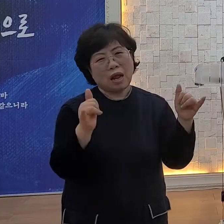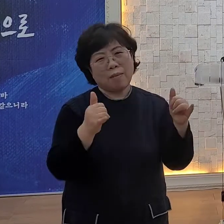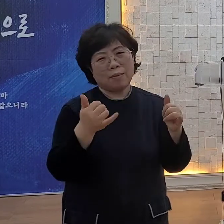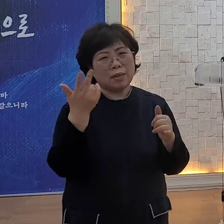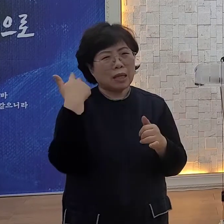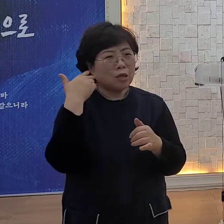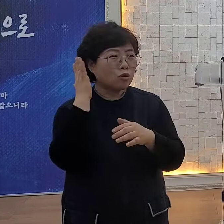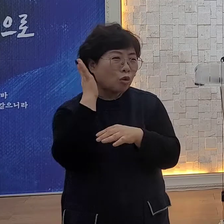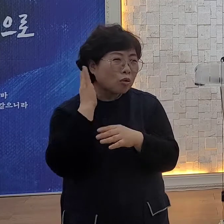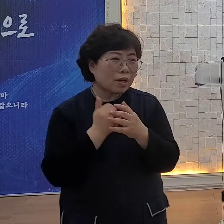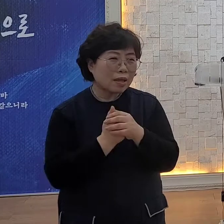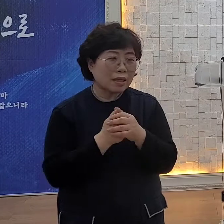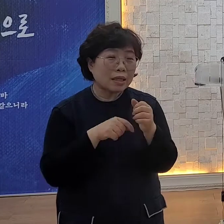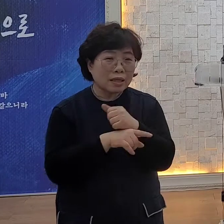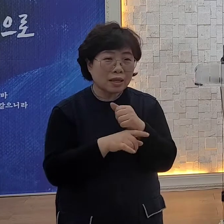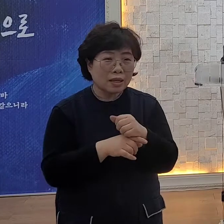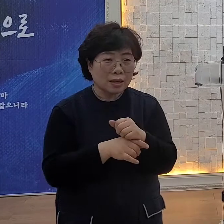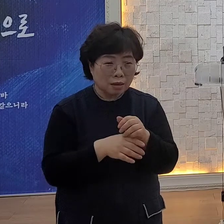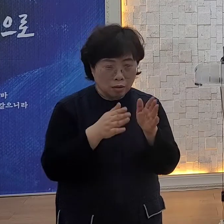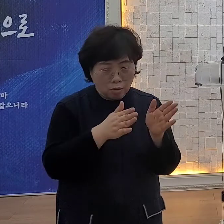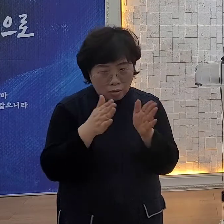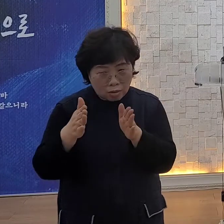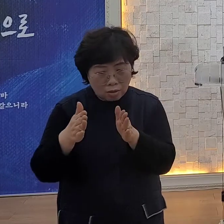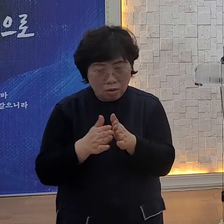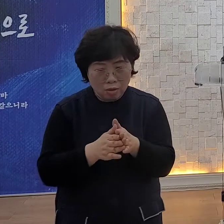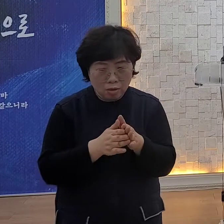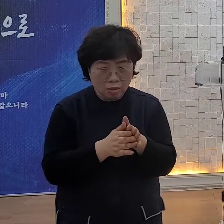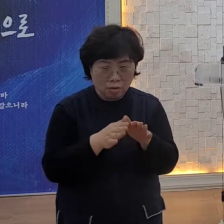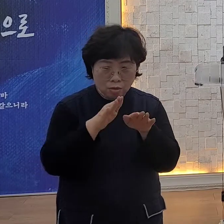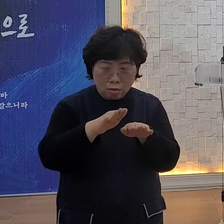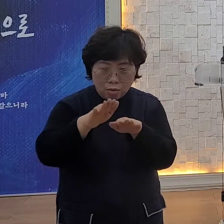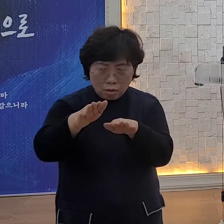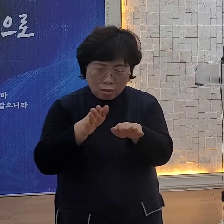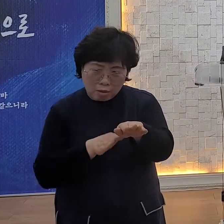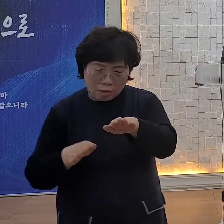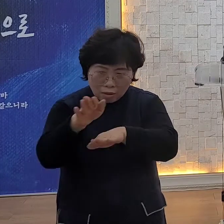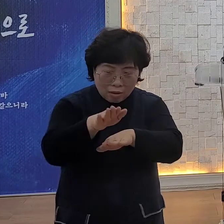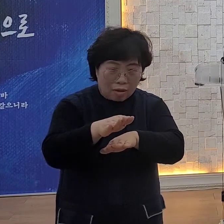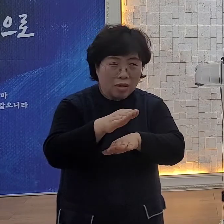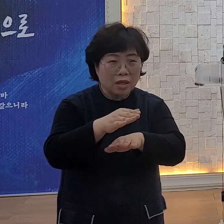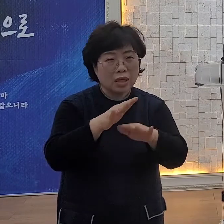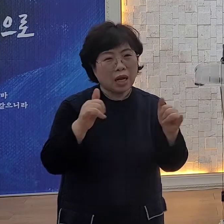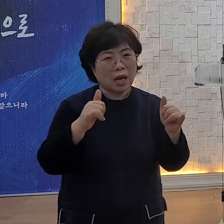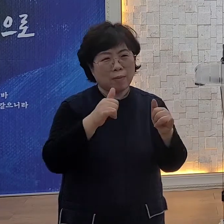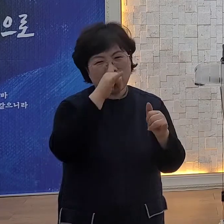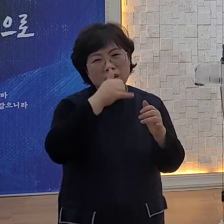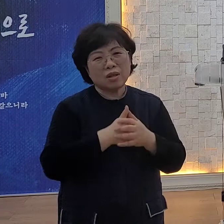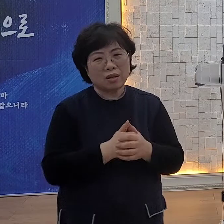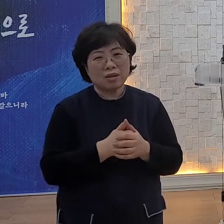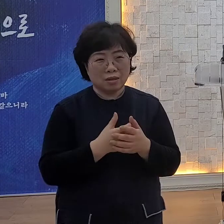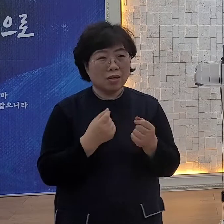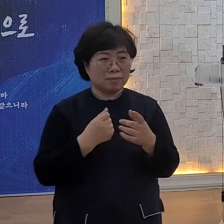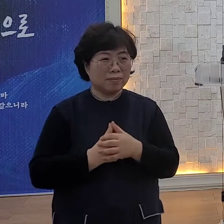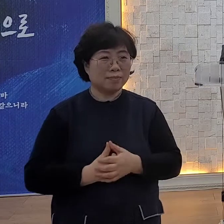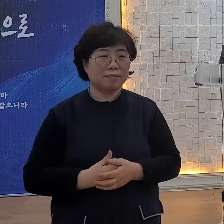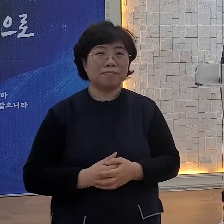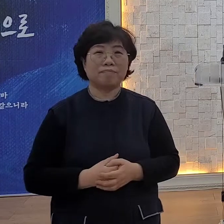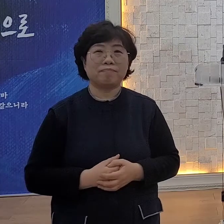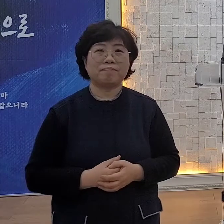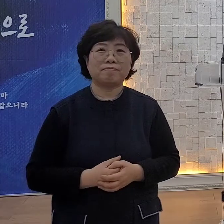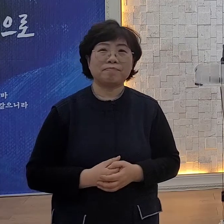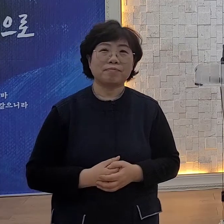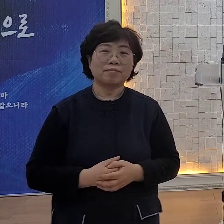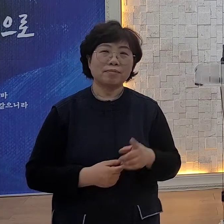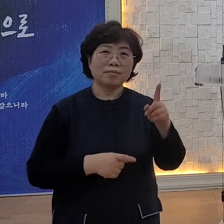지난주에도 배웠잖아요. 순리를 영리로 바꿨다. 자, 먼저 여러분 1장 25절 한번 보세요.